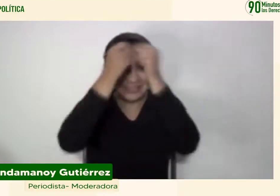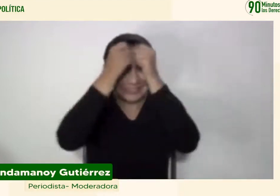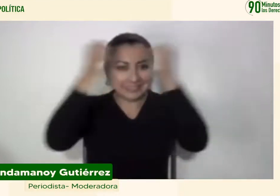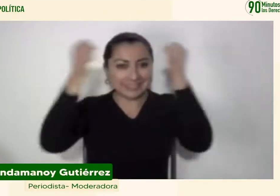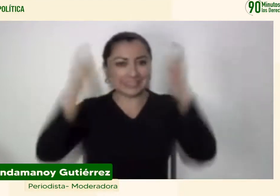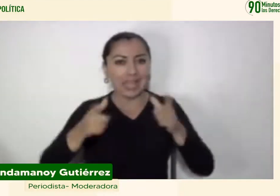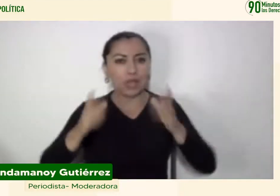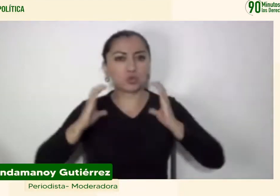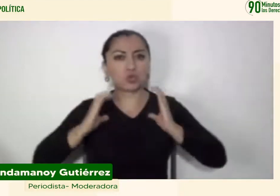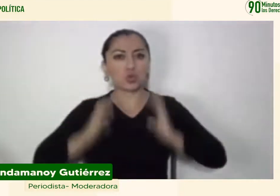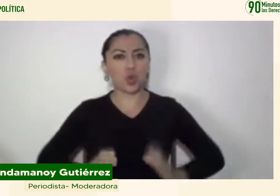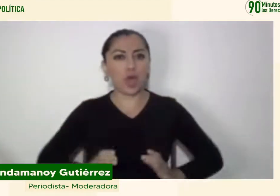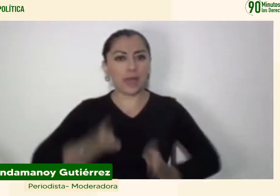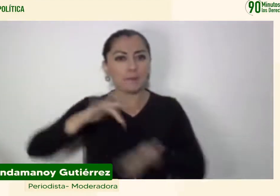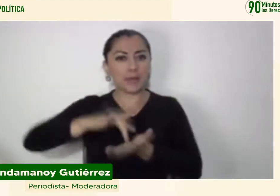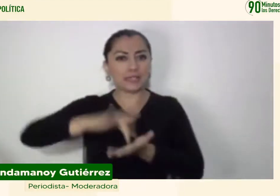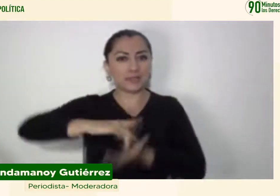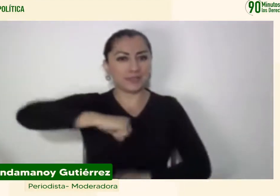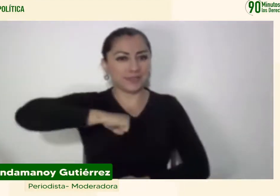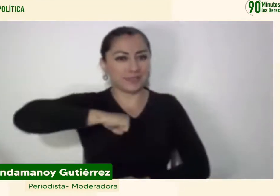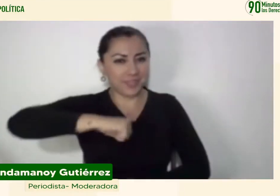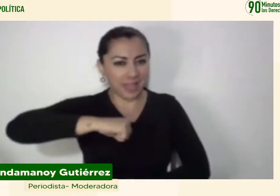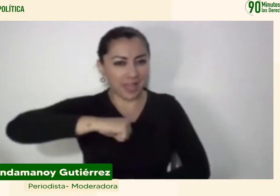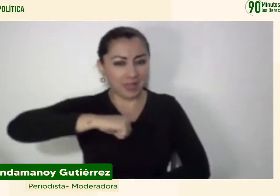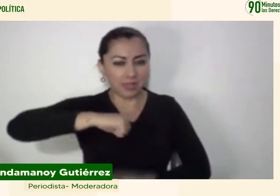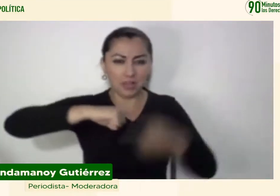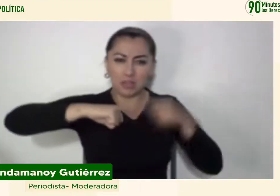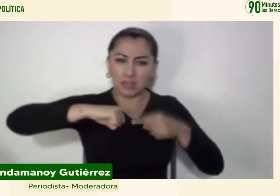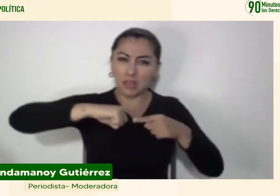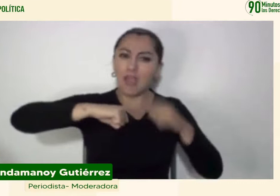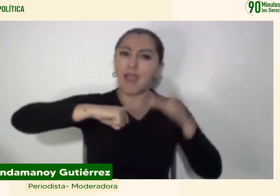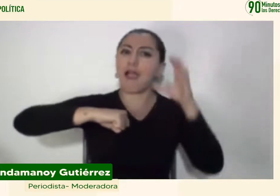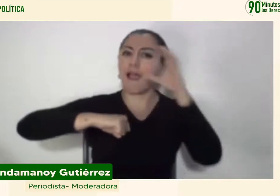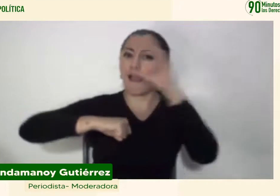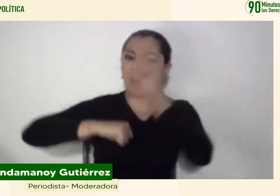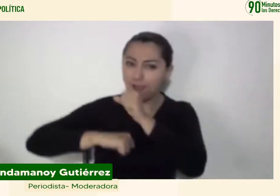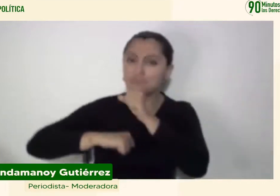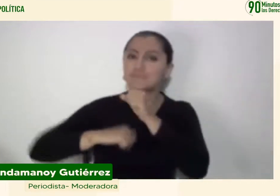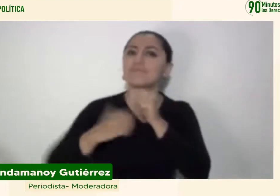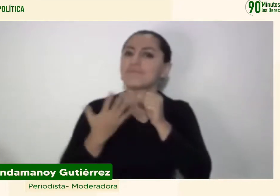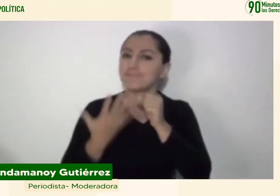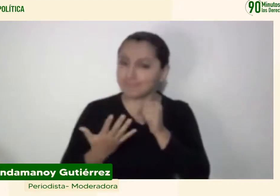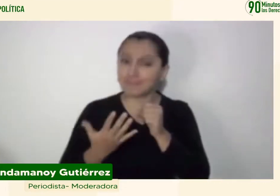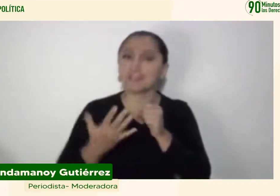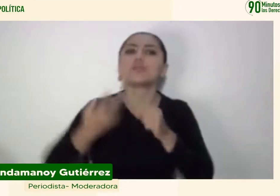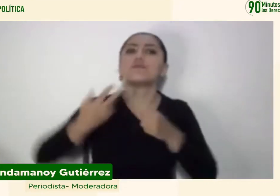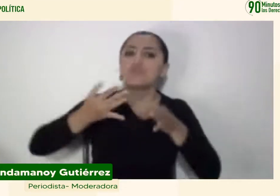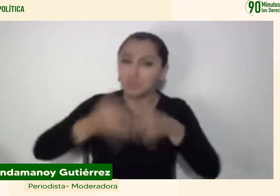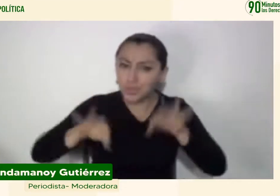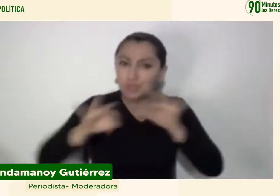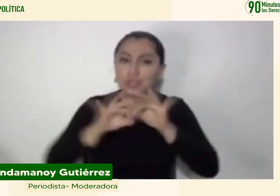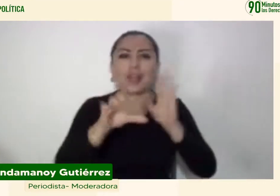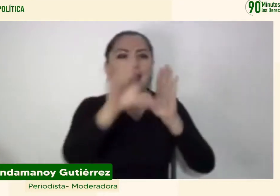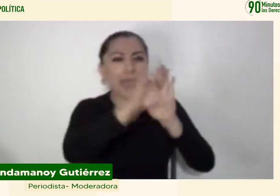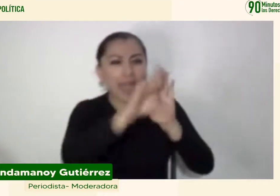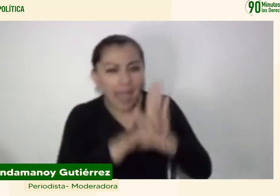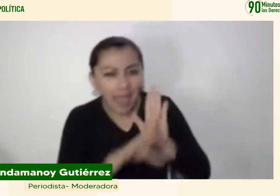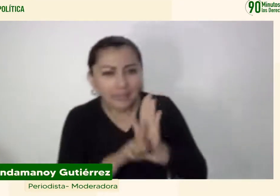la máquina la constitución del 91 en donde hablamos de derechos y de participación entonces